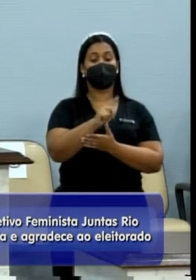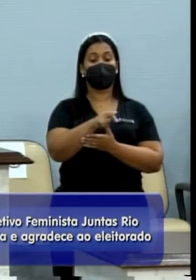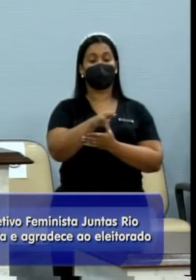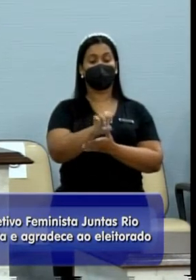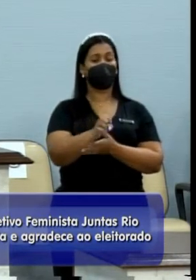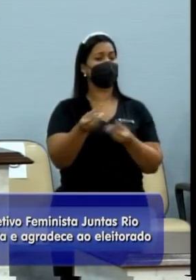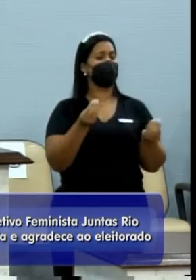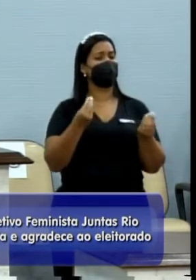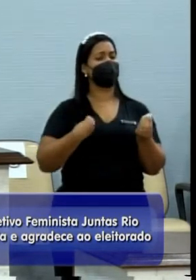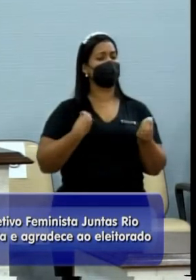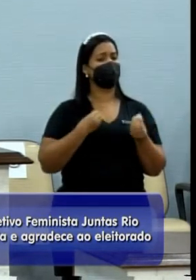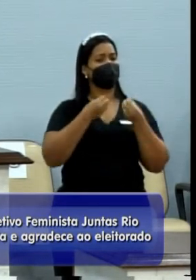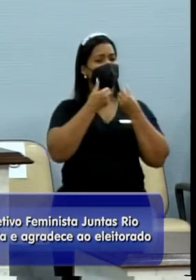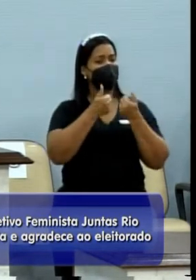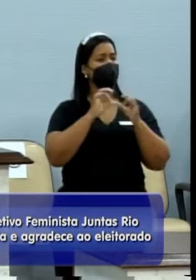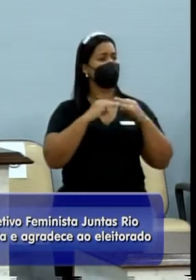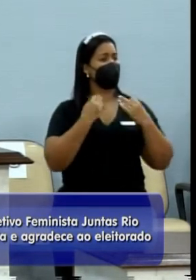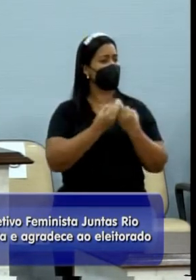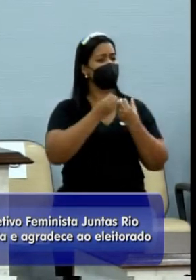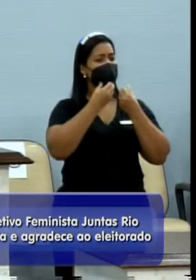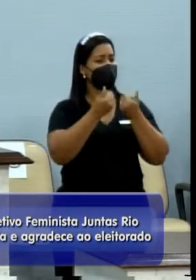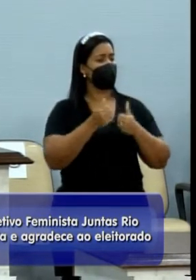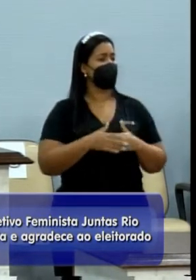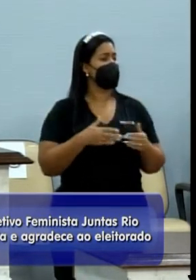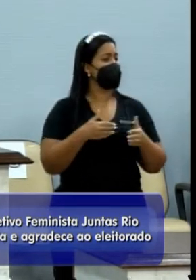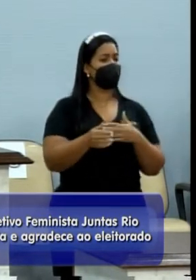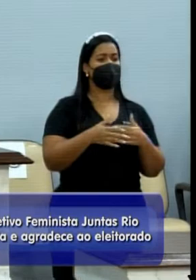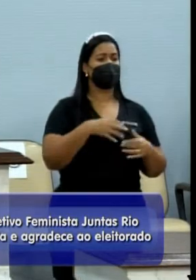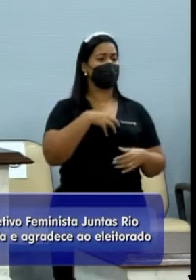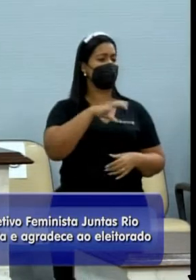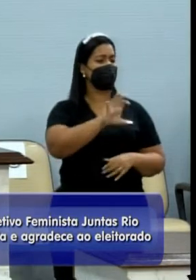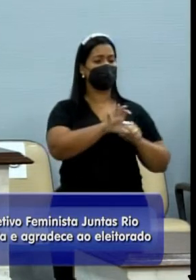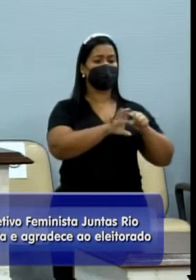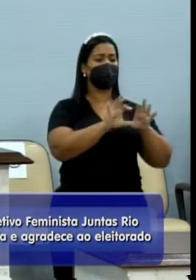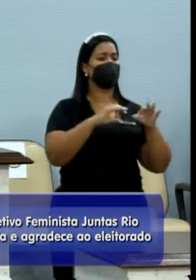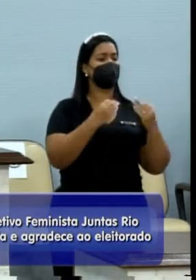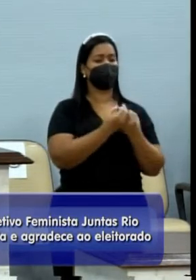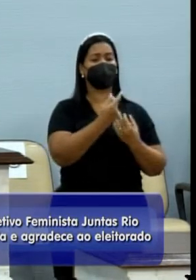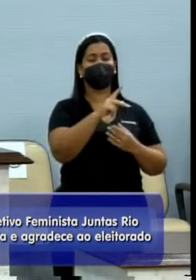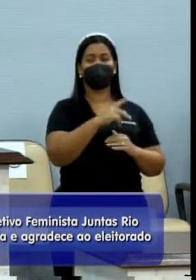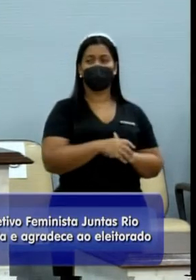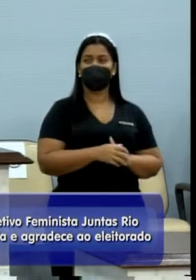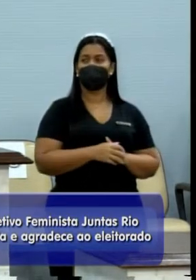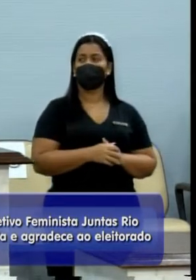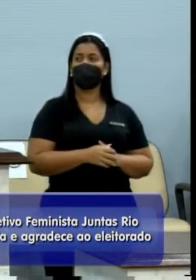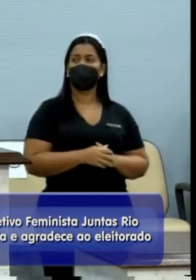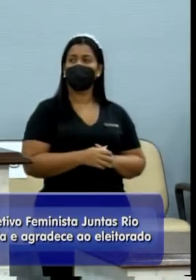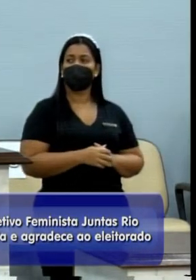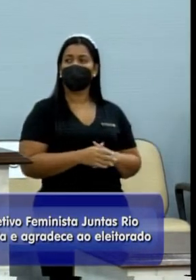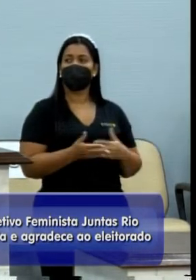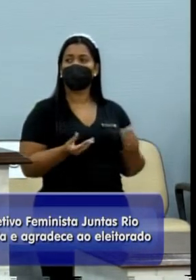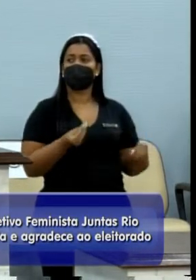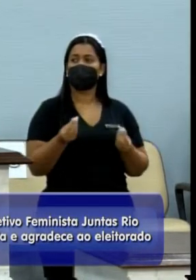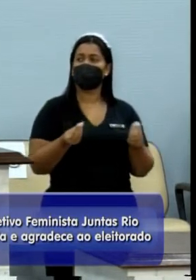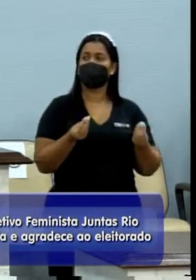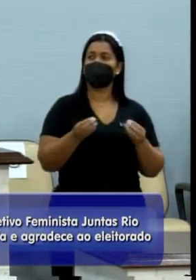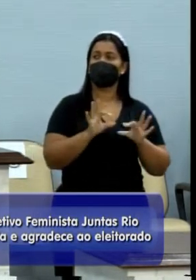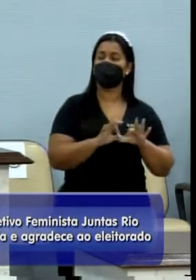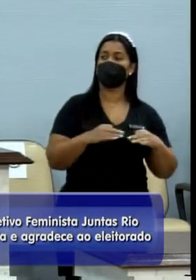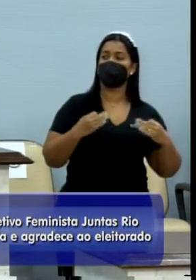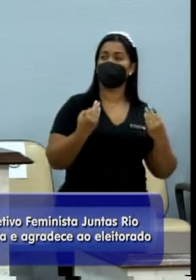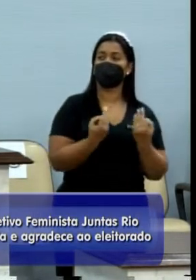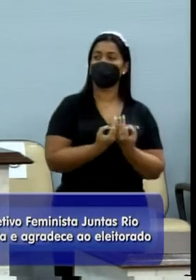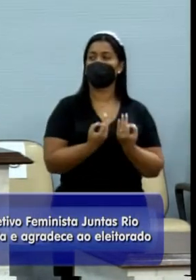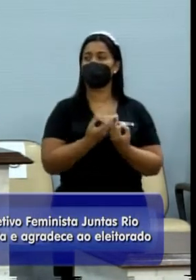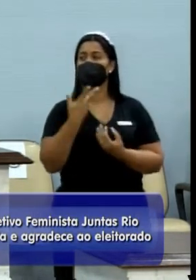boa família ali, seja elas como formarem a família? Que condições a gente tem de formar uma boa família,